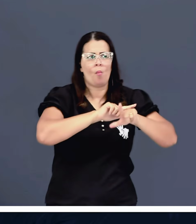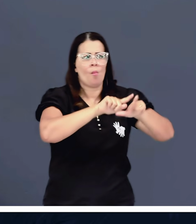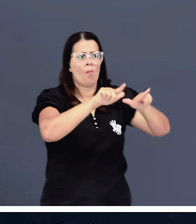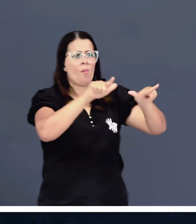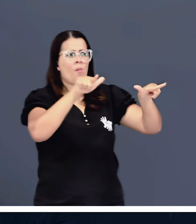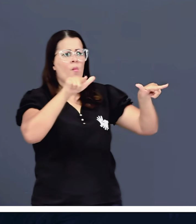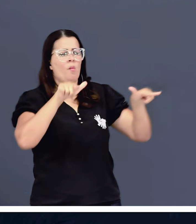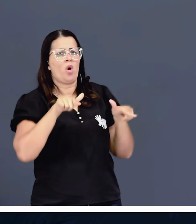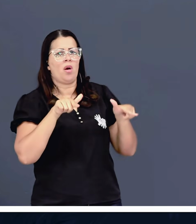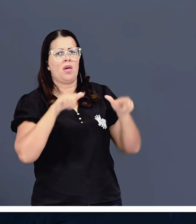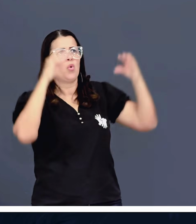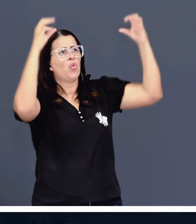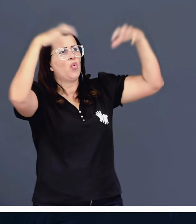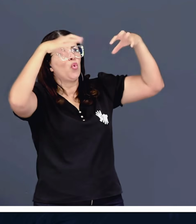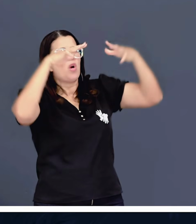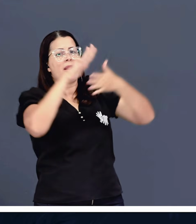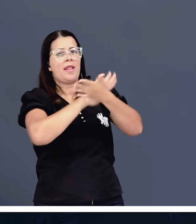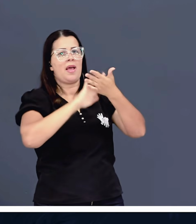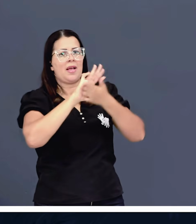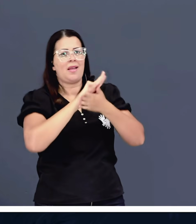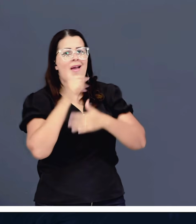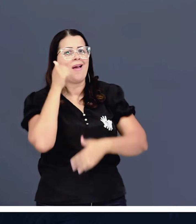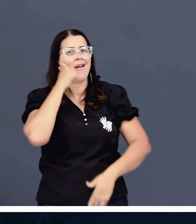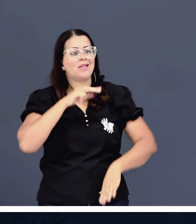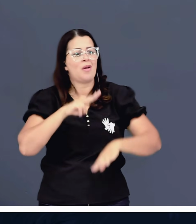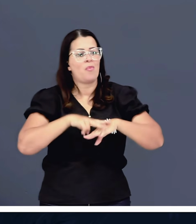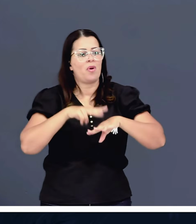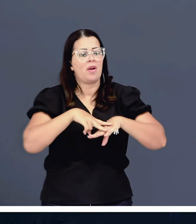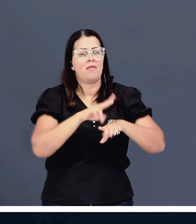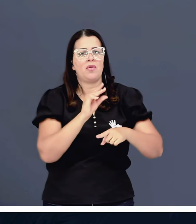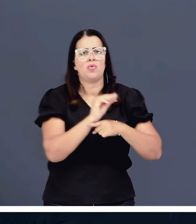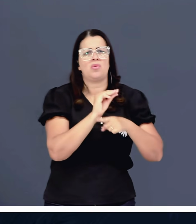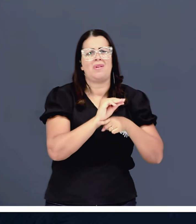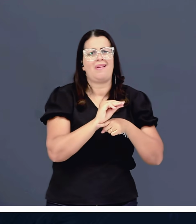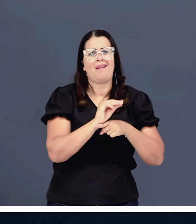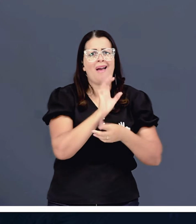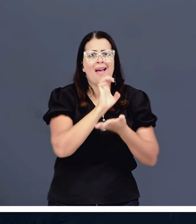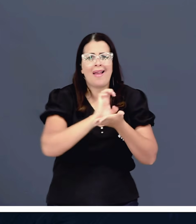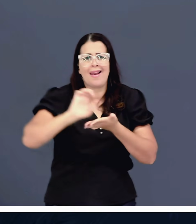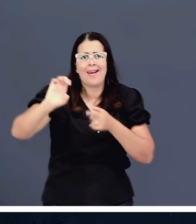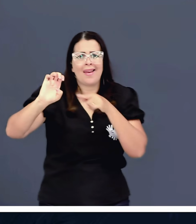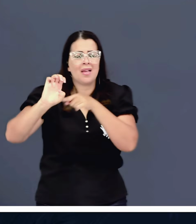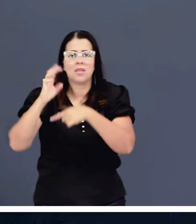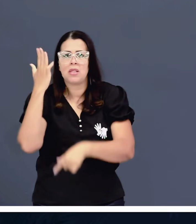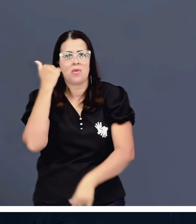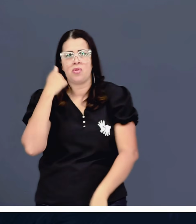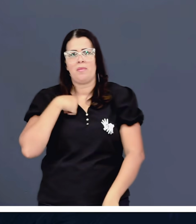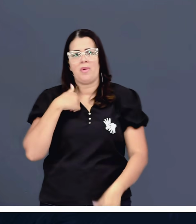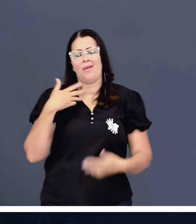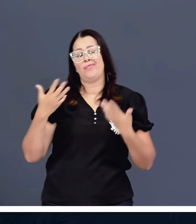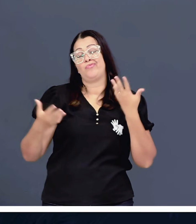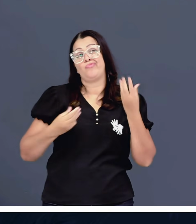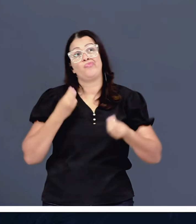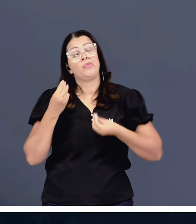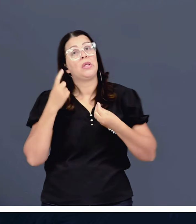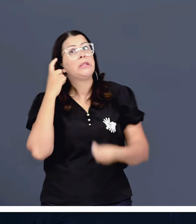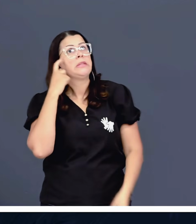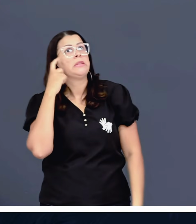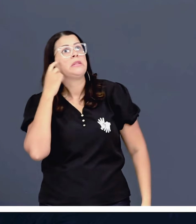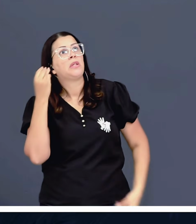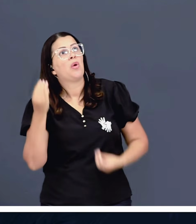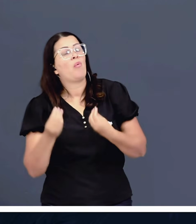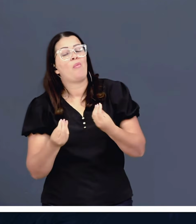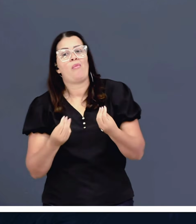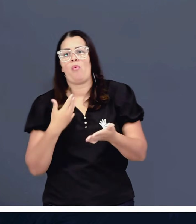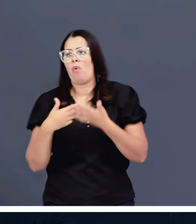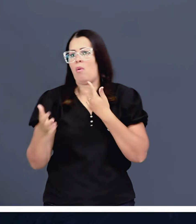enquanto durar essa seca, essa viúva vai te sustentar. Elias não sabia quem era, tá, gente? Possivelmente ele fez uma projeção, né? Como